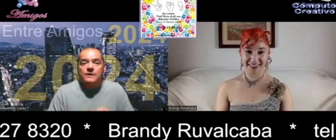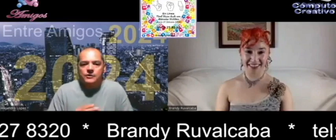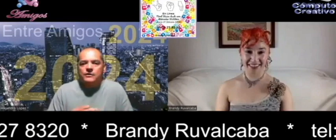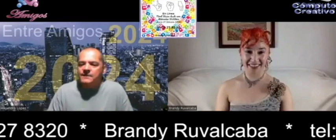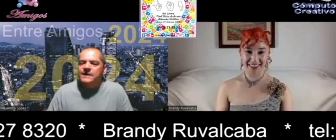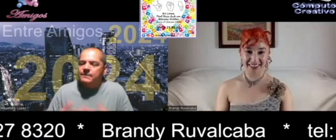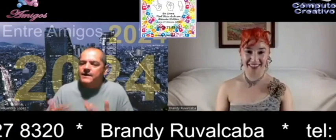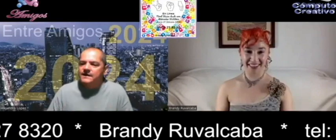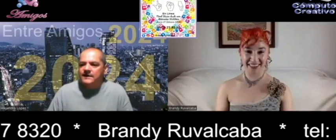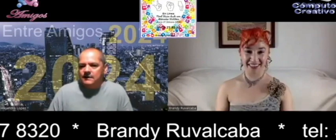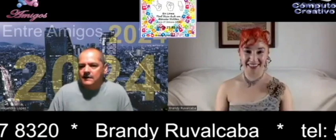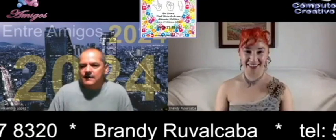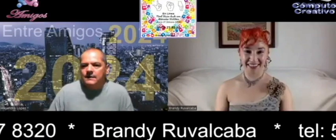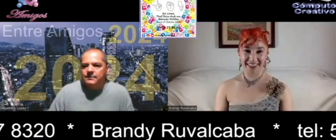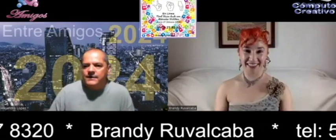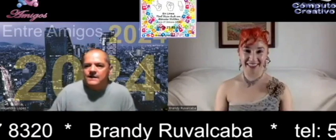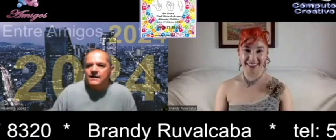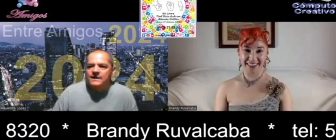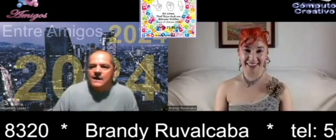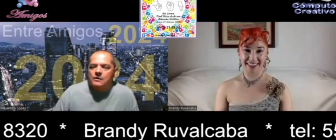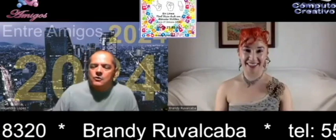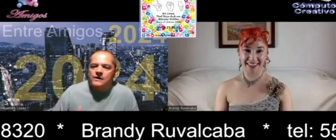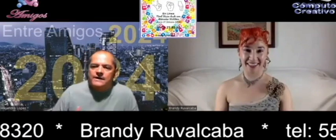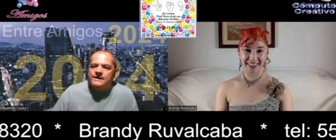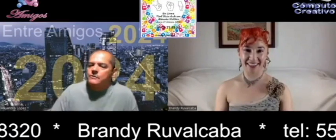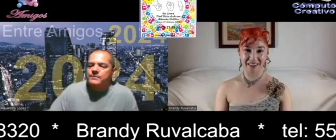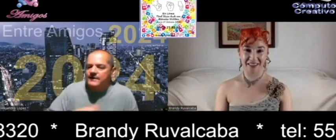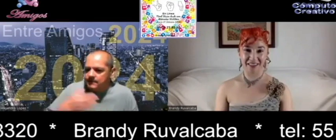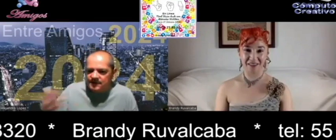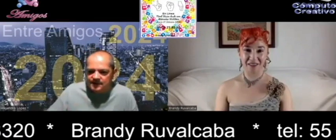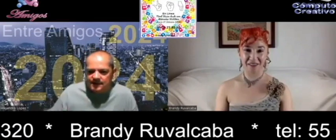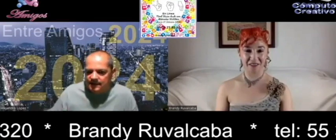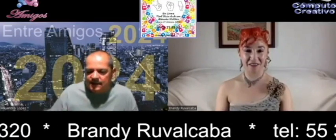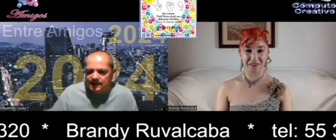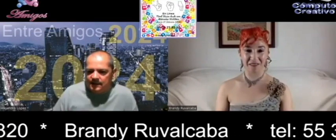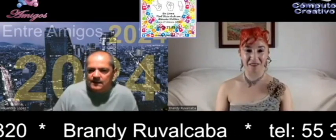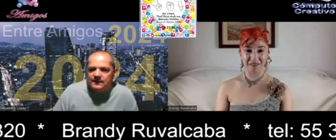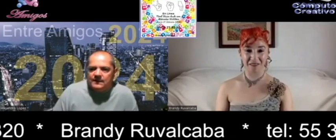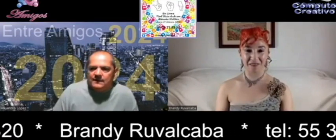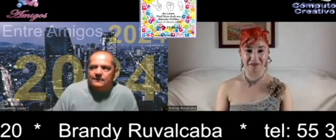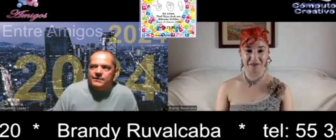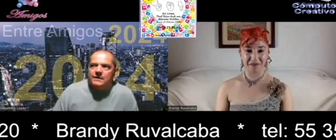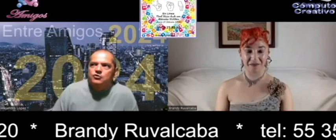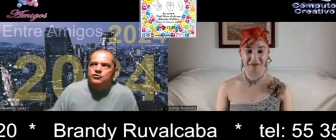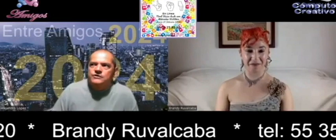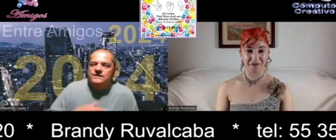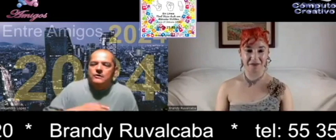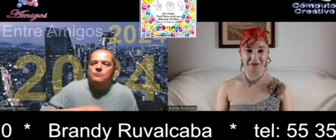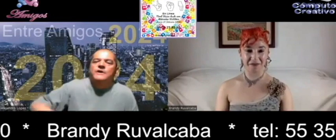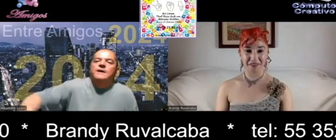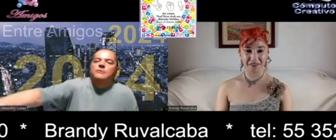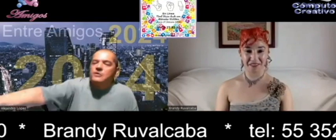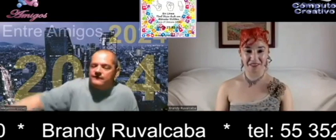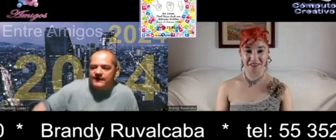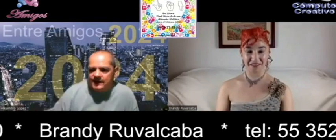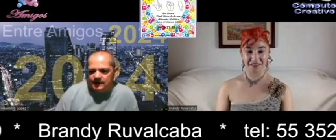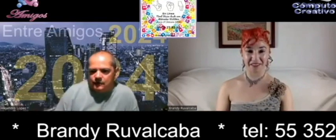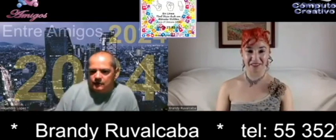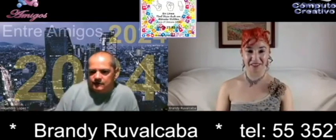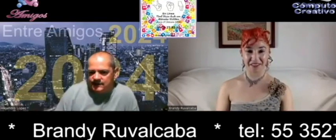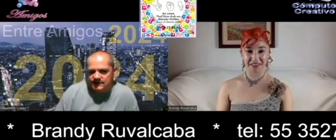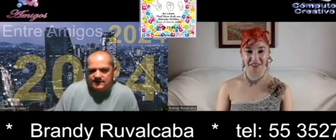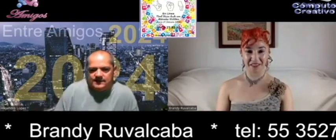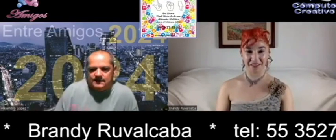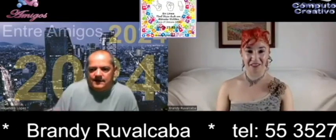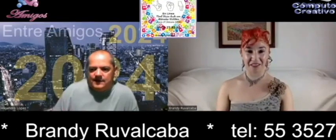haciendo, pero también que aprendan de algo que es completamente, para muchos así como que muy diferente,